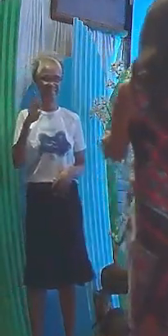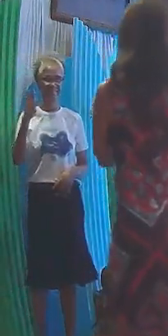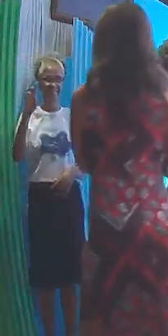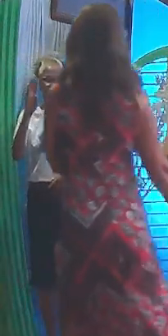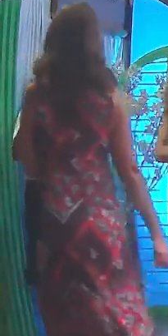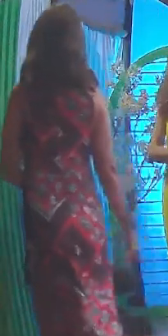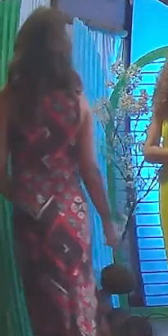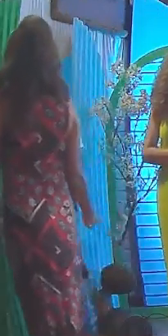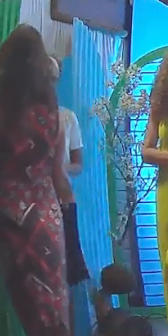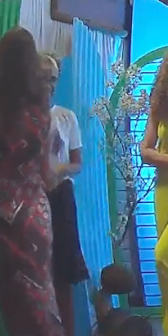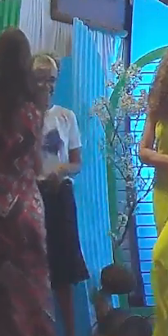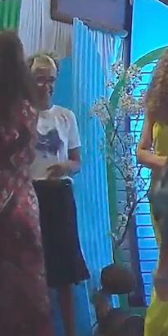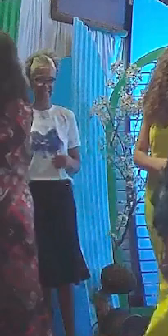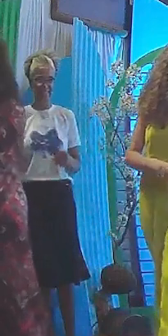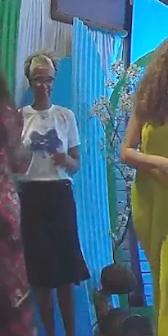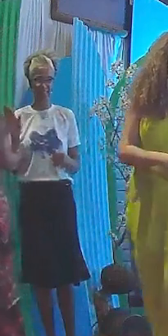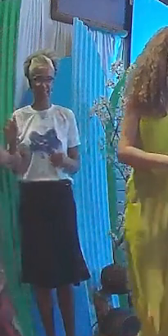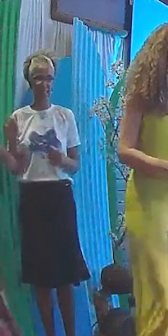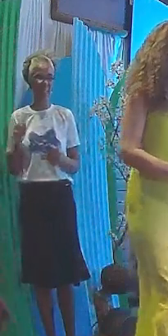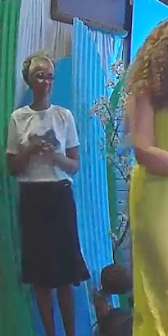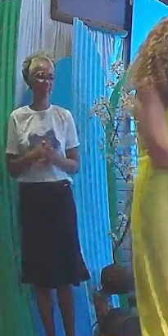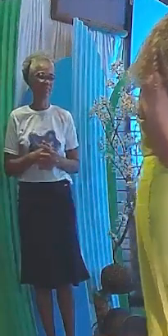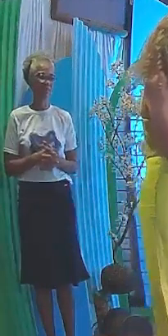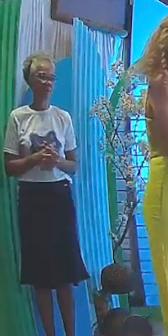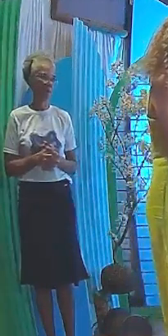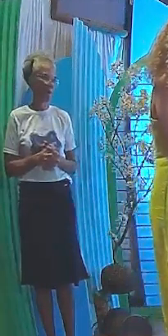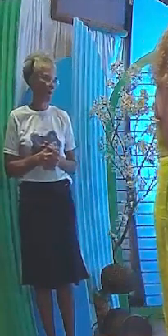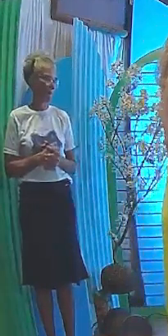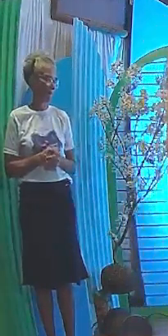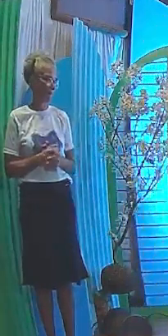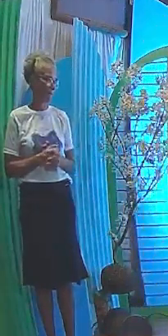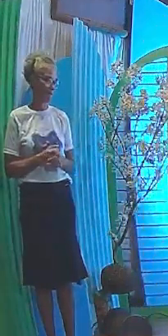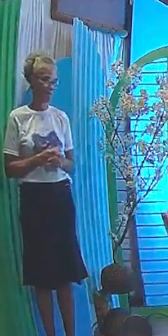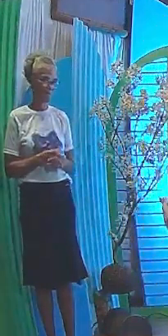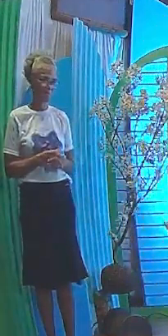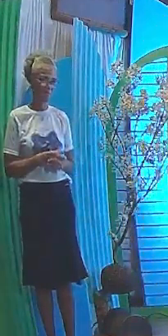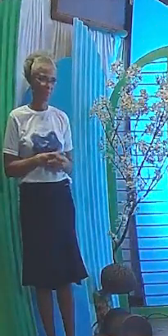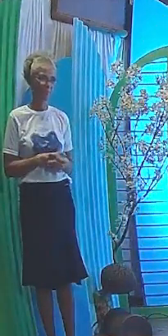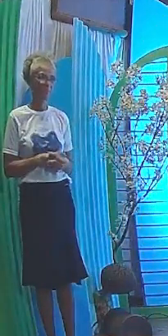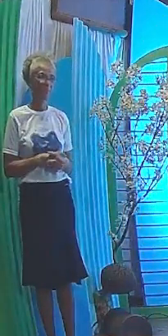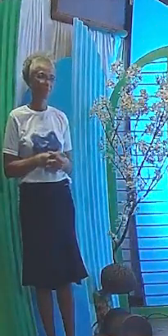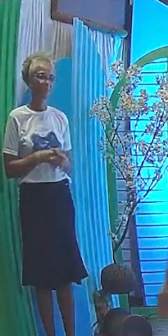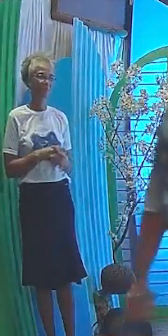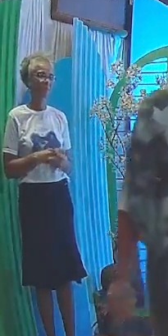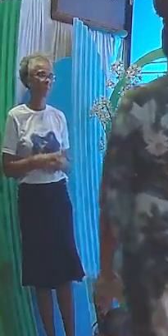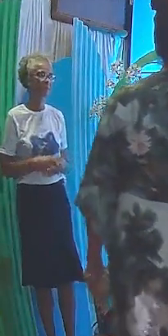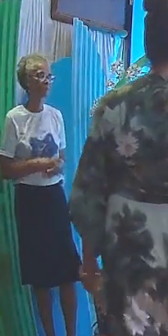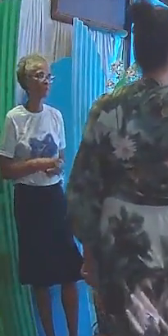Fica lá, puxar aqui para o lado para caber todo mundo.